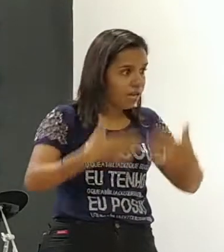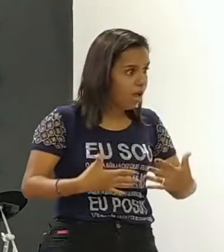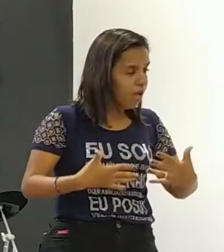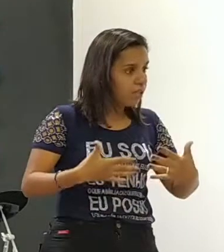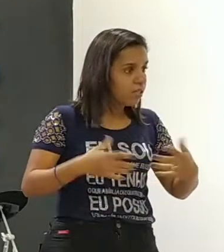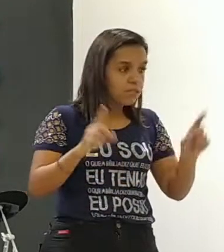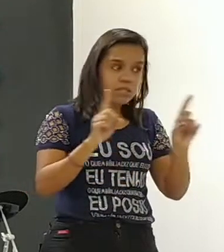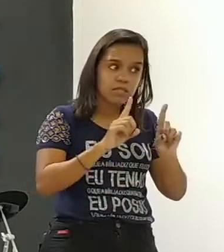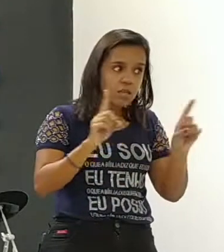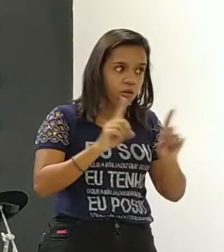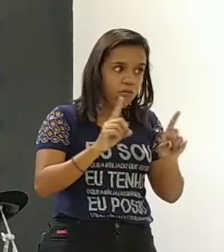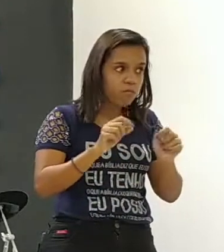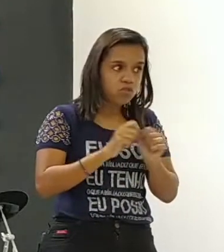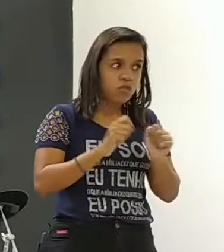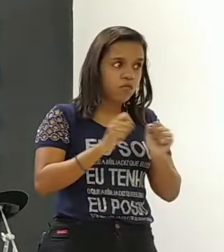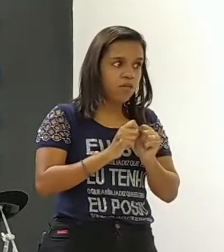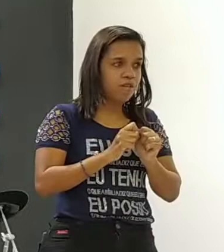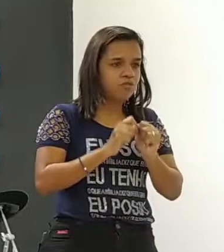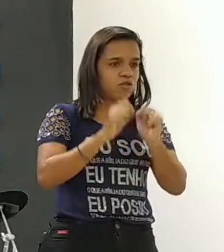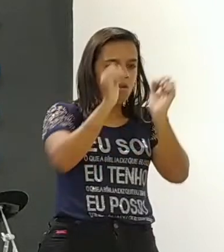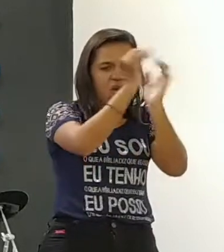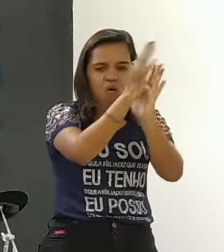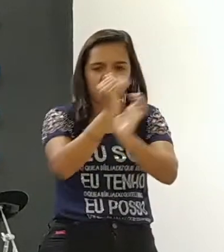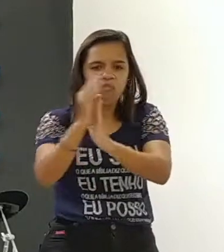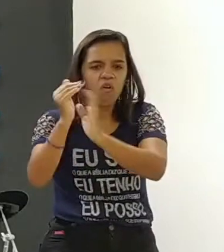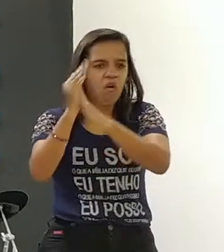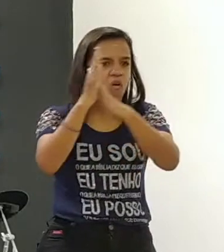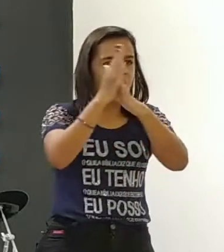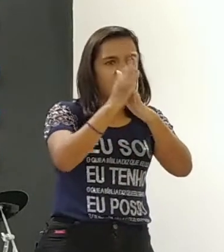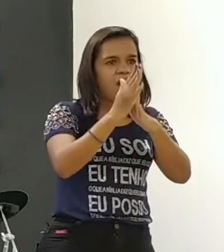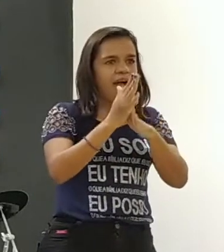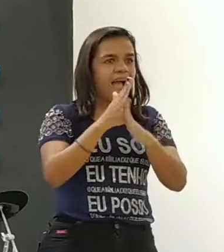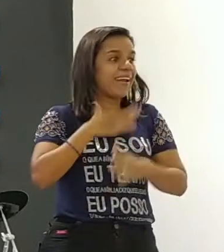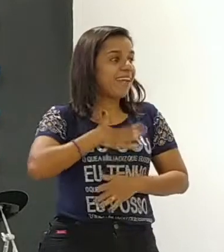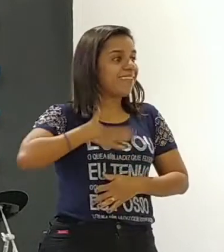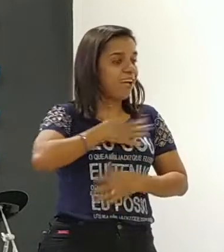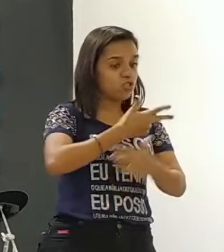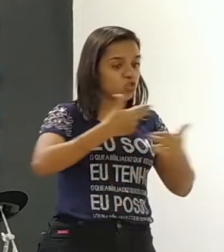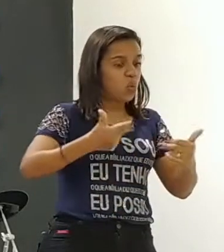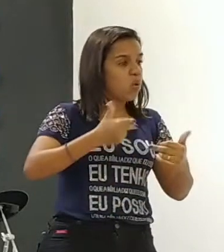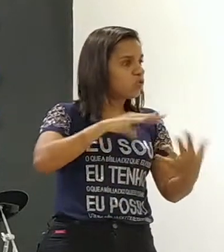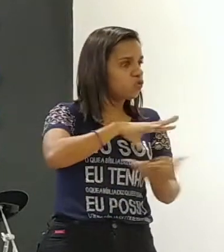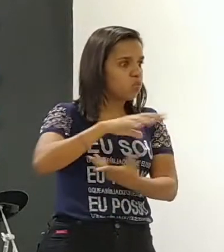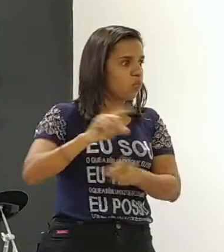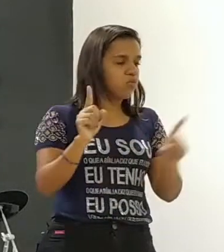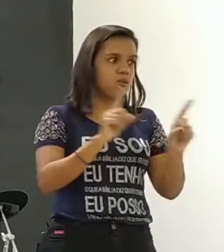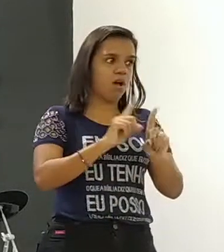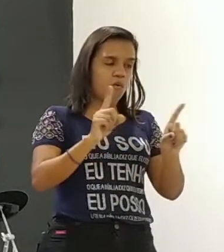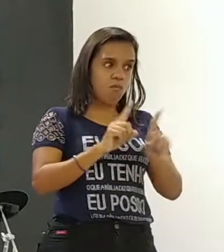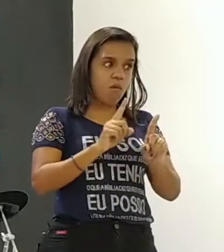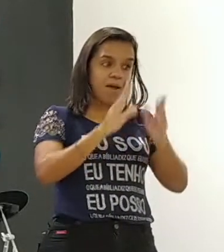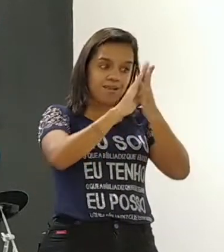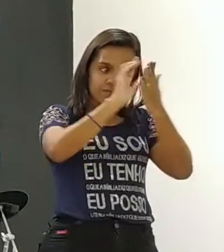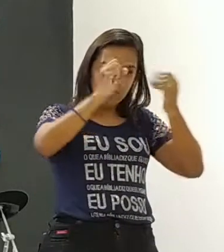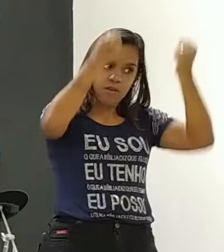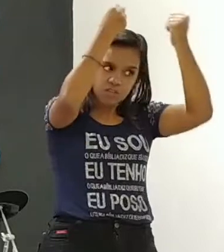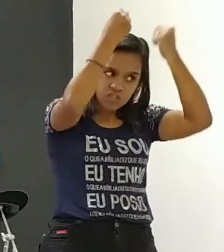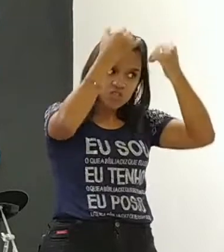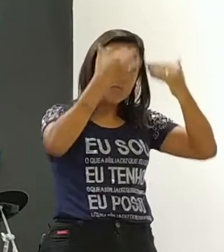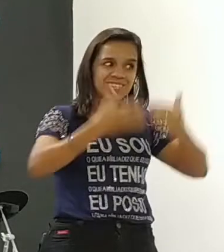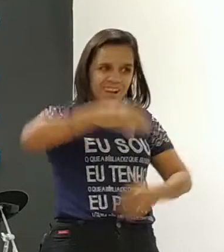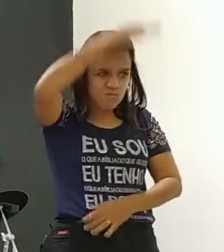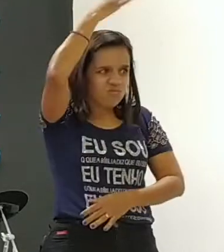não fomos feitos para dar louvor às coisas desse mundo, mas a Bíblia vai dizer, vai afirmar